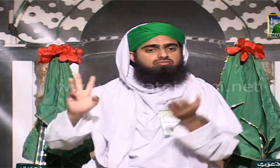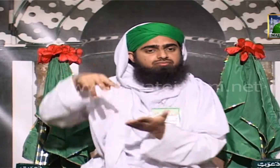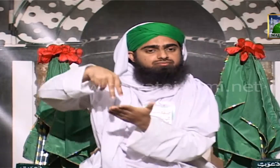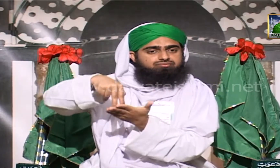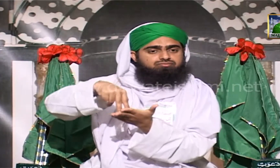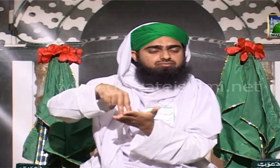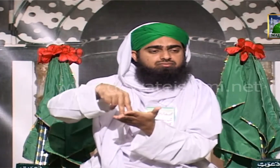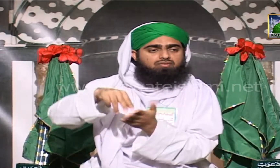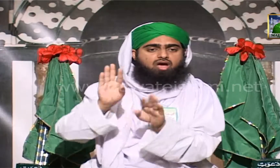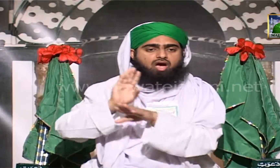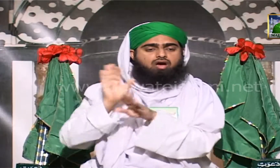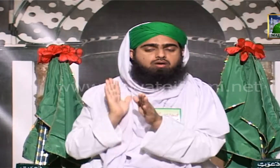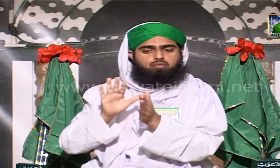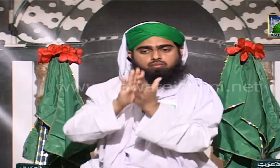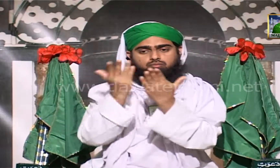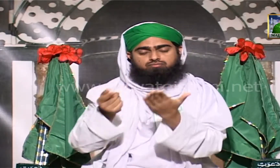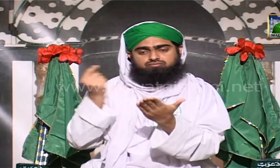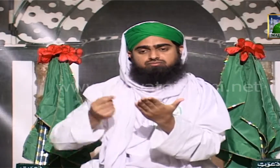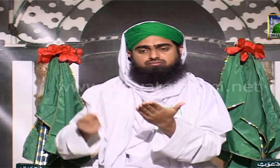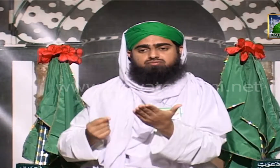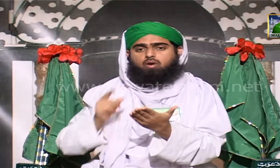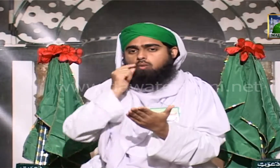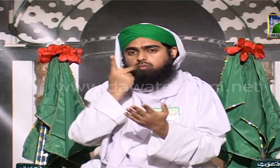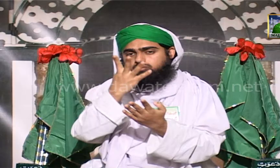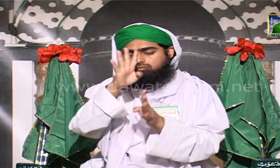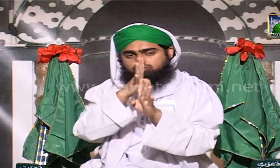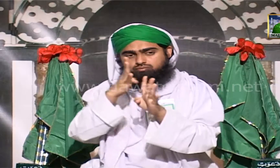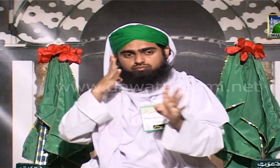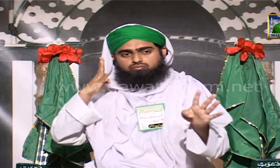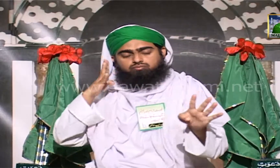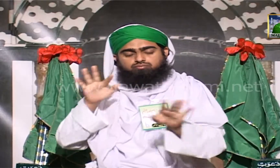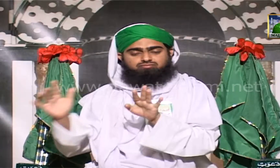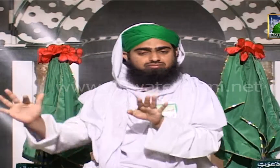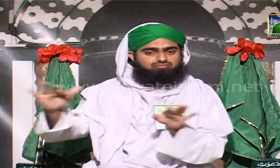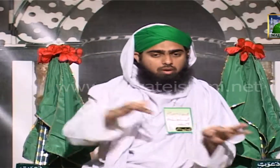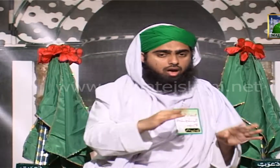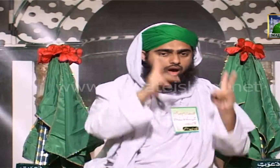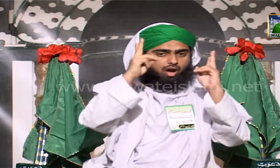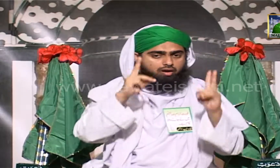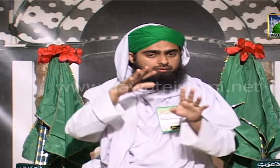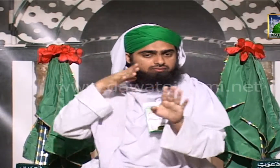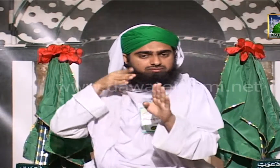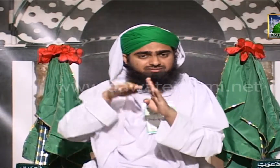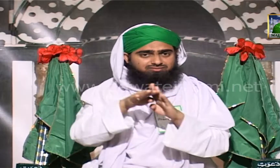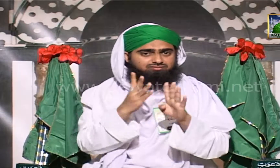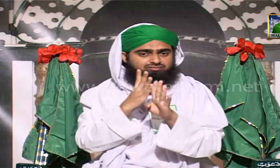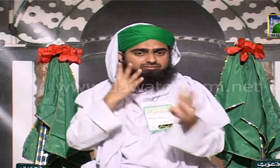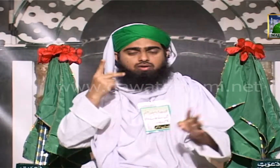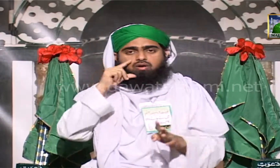کھڑے رہتے. جمعے کے روز حدیث شریف میں آتا ہے کہ دروازے پر رجسٹر لے کر فرشتے کھڑے ہوتے ہیں اور جو جمعے کی نماز کے لیے مسجد میں داخل